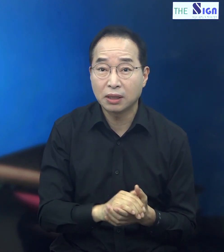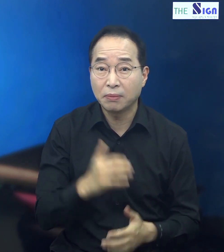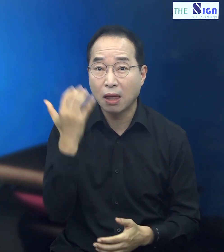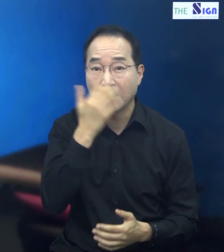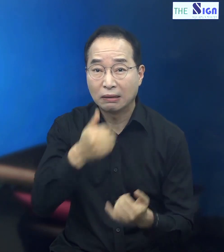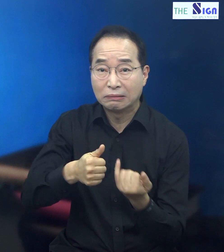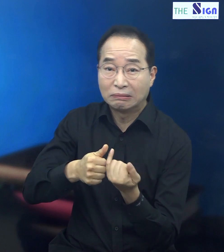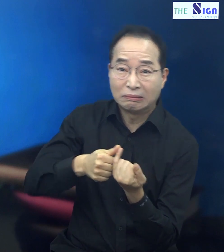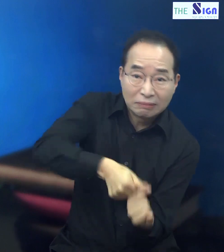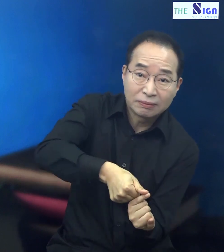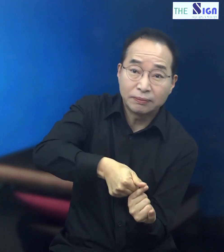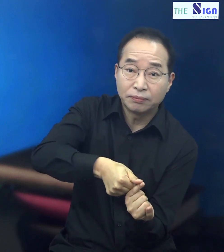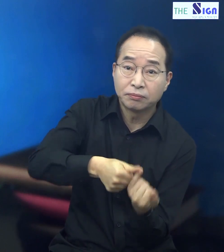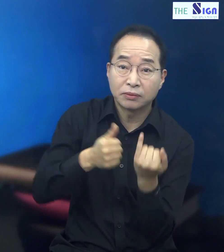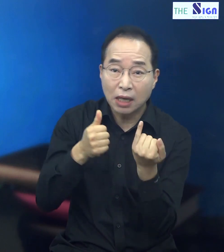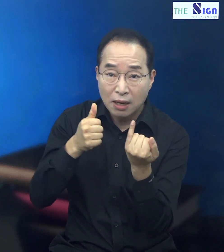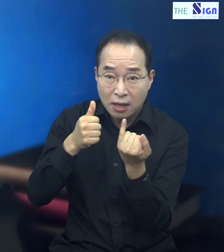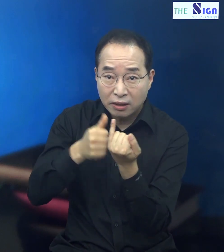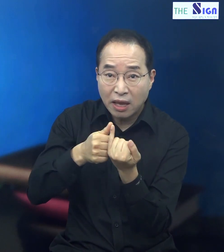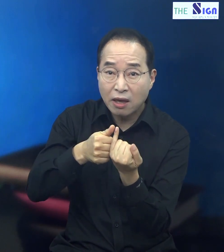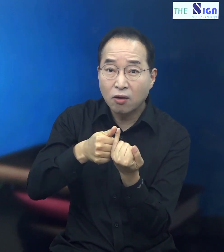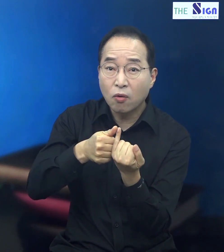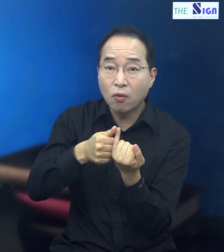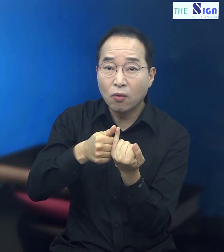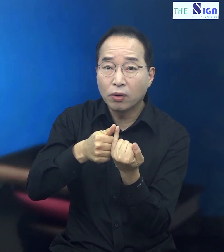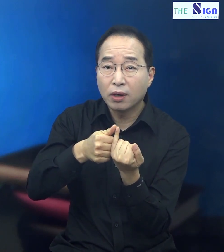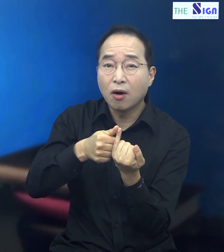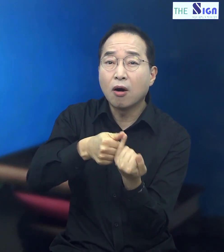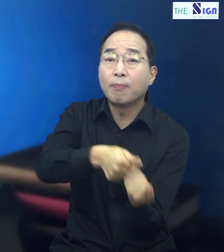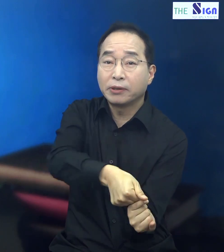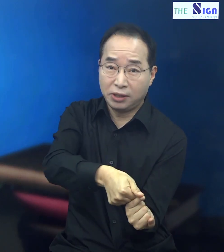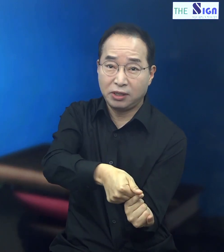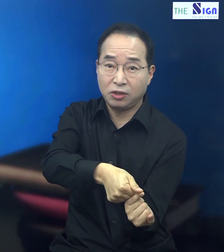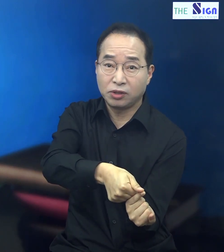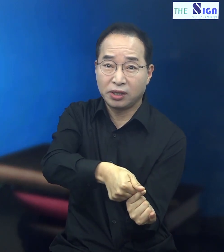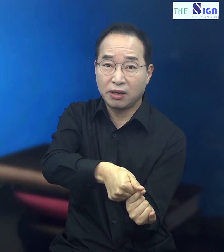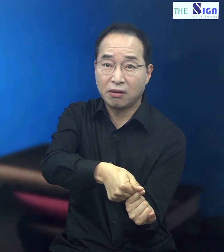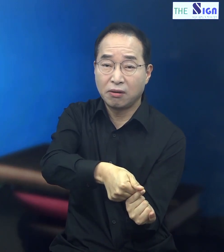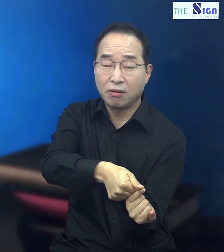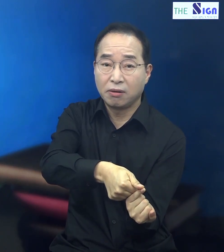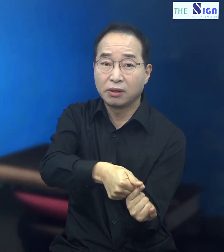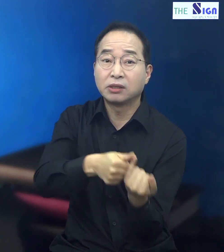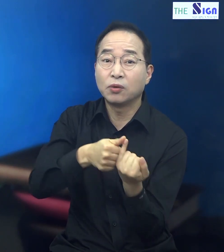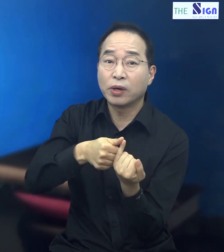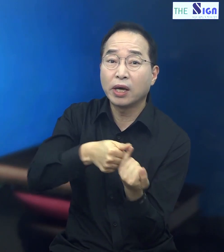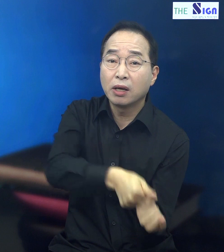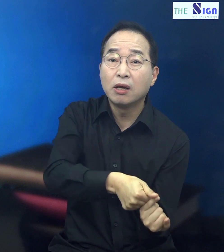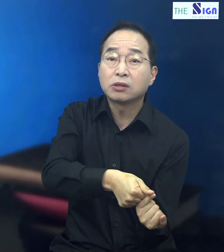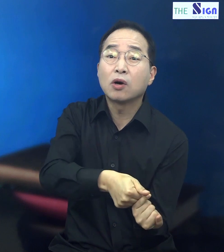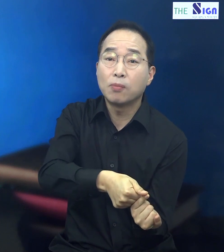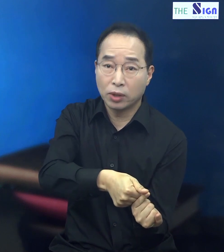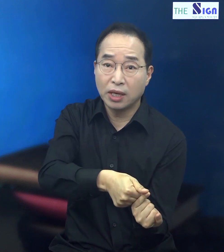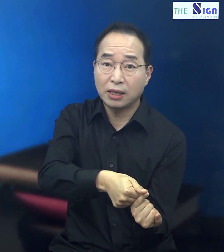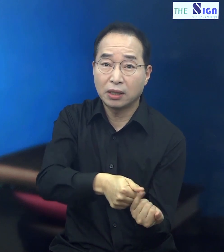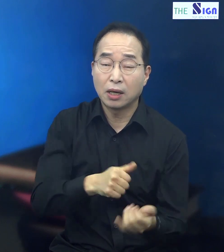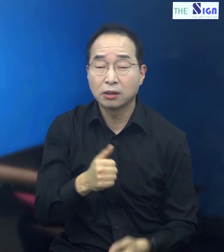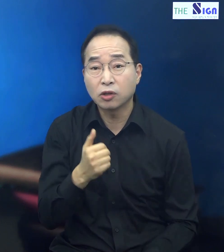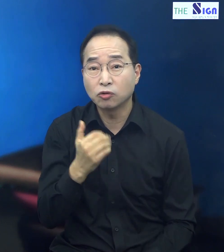때문에 자, 대고 엎어치는 형식이에요. 그래서 이게 성폭행한다. 그리고